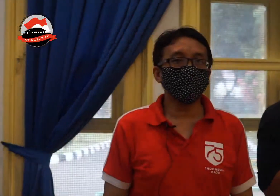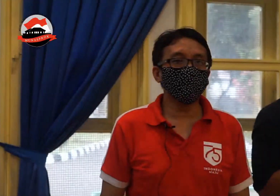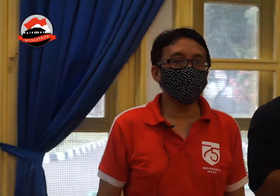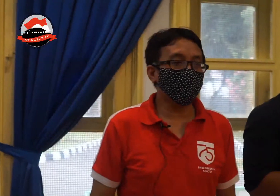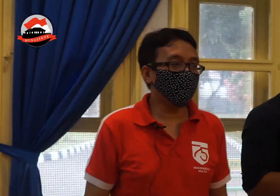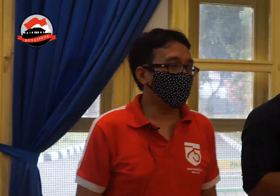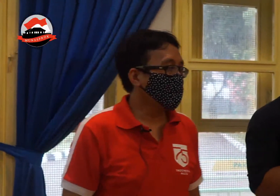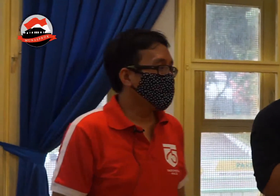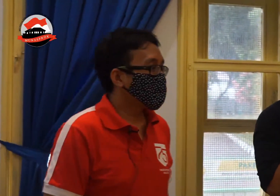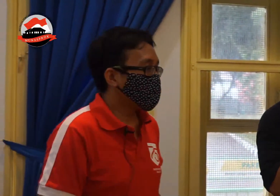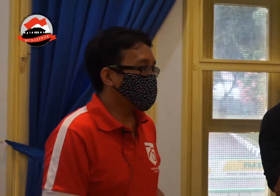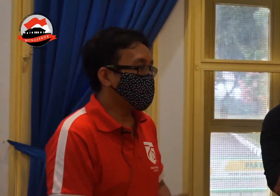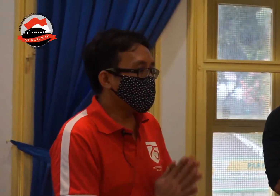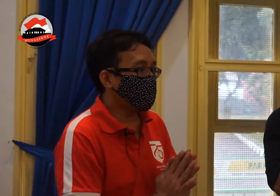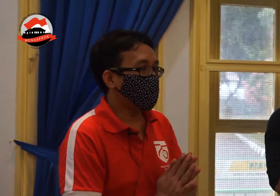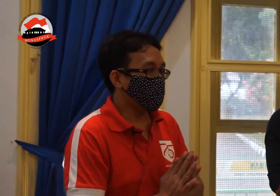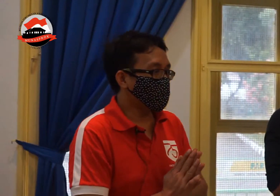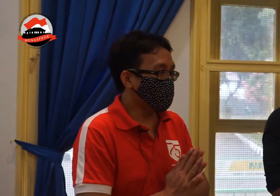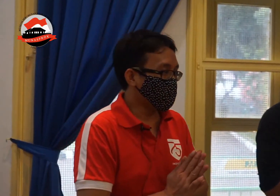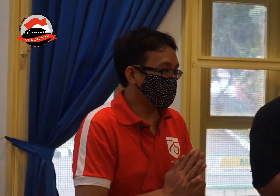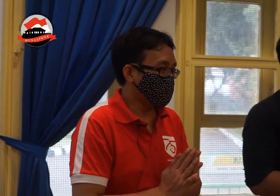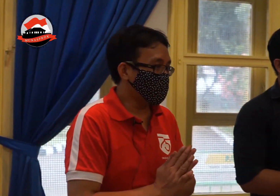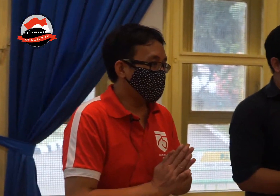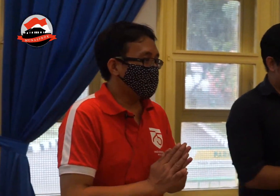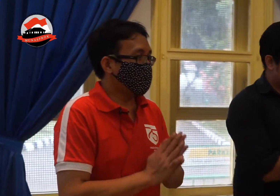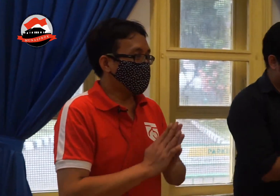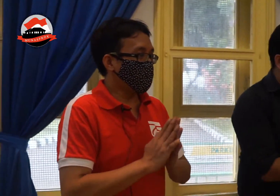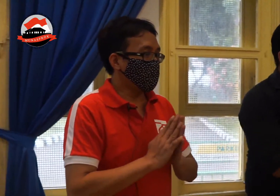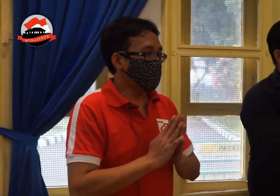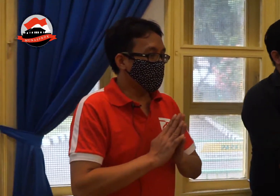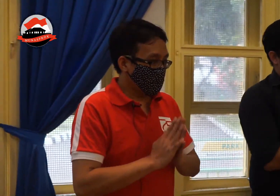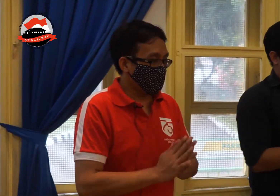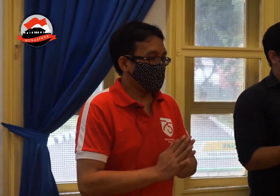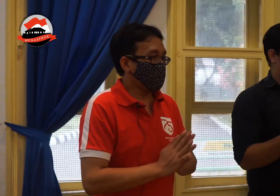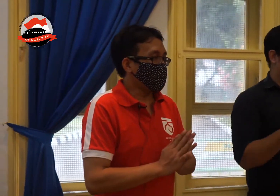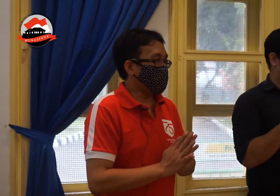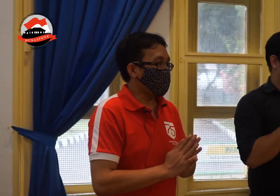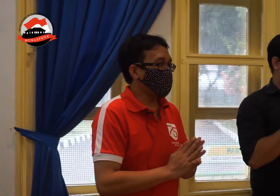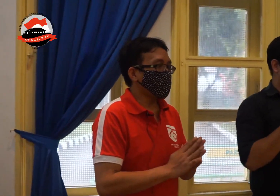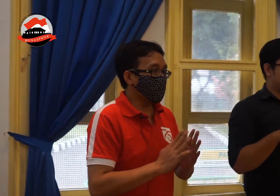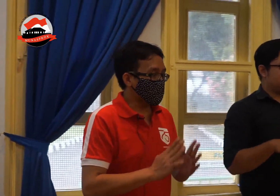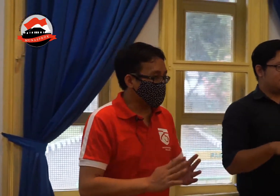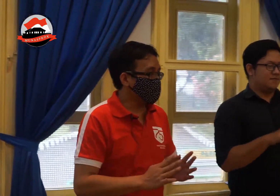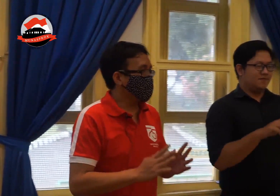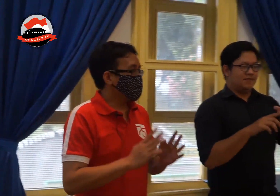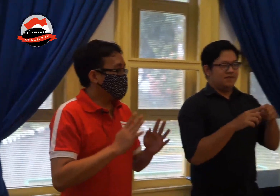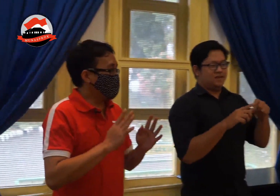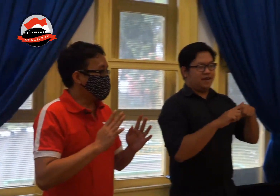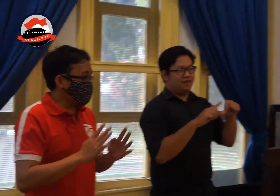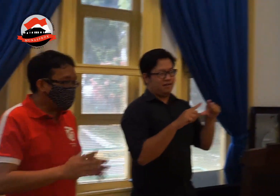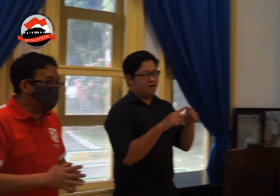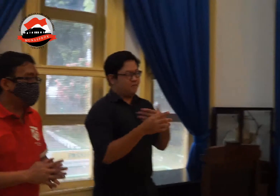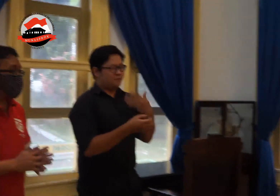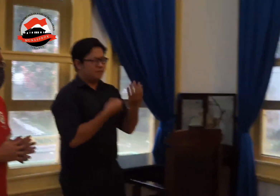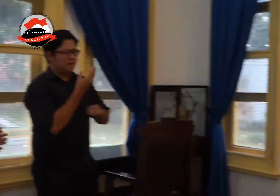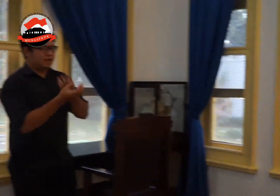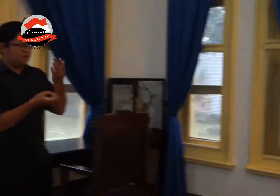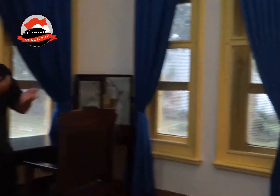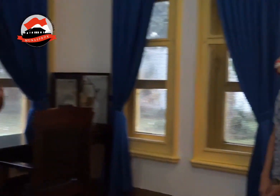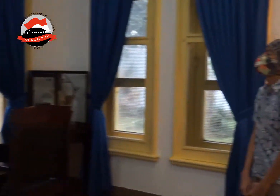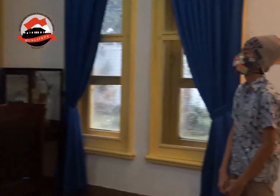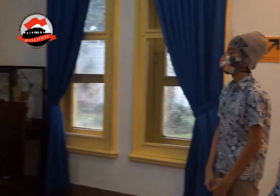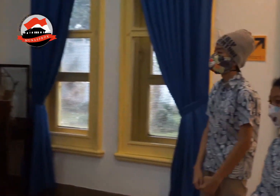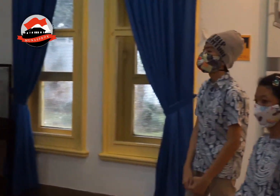Terima kasih Kak Dinda. Selamat datang adik-adik semua. Kak Jaka akan menjelaskan